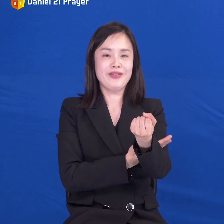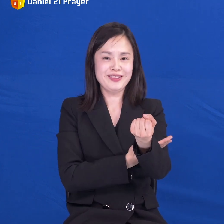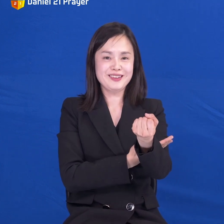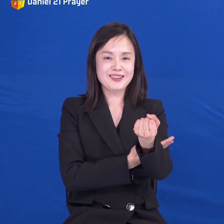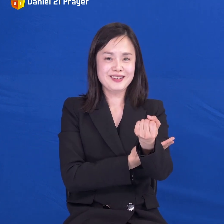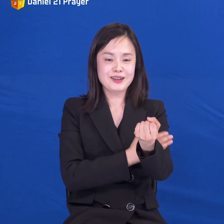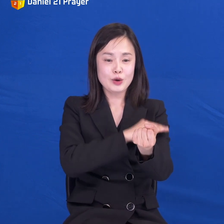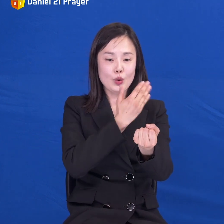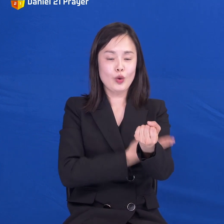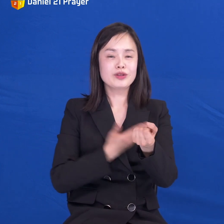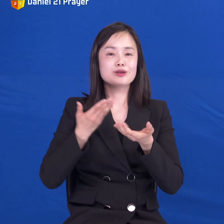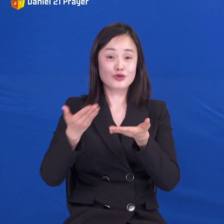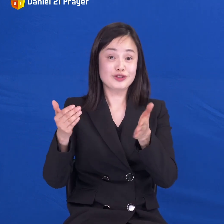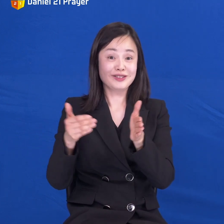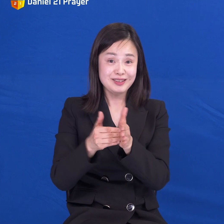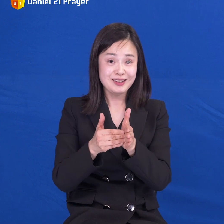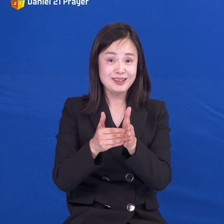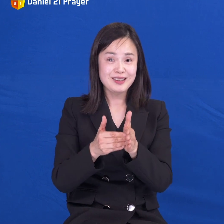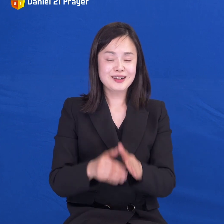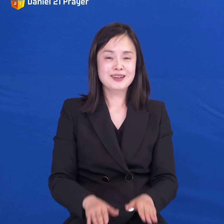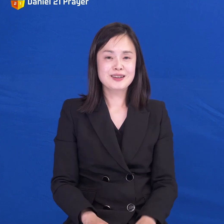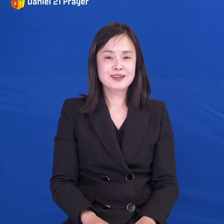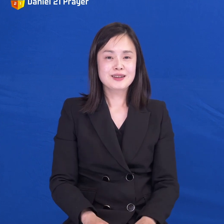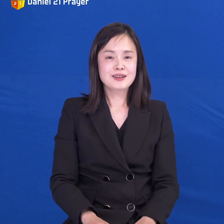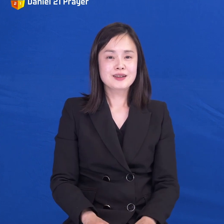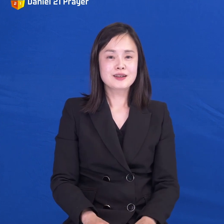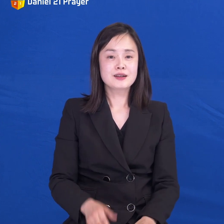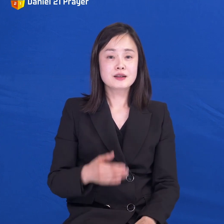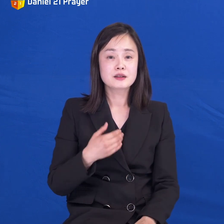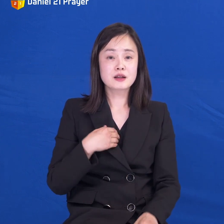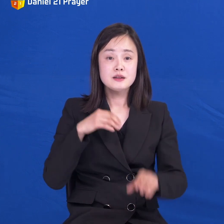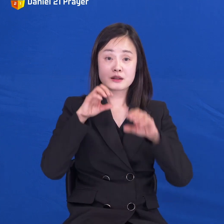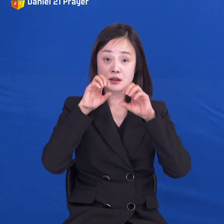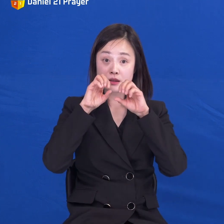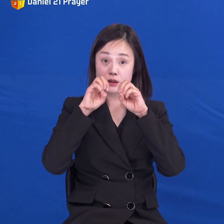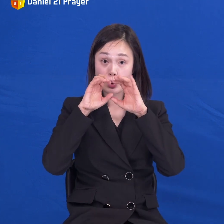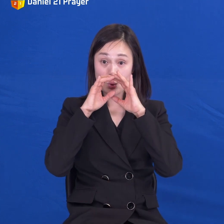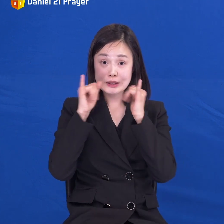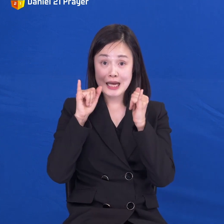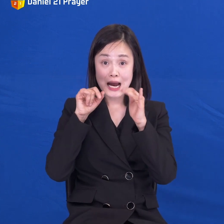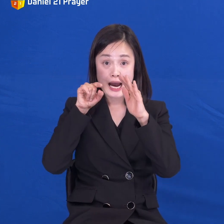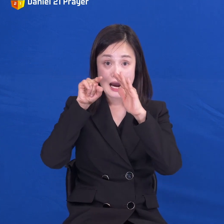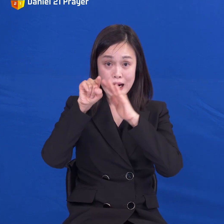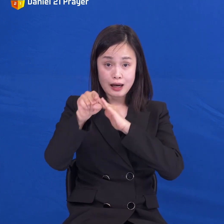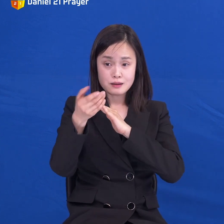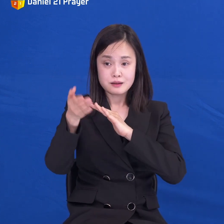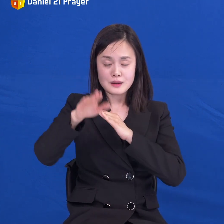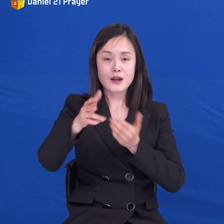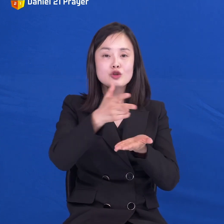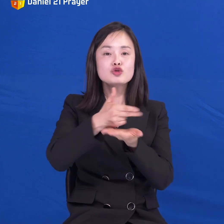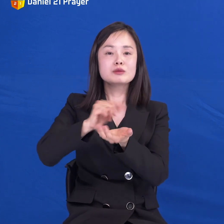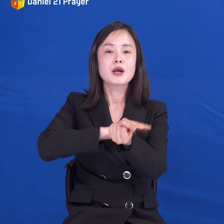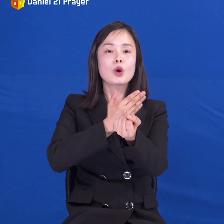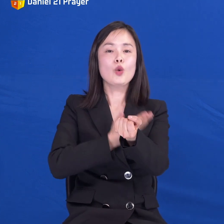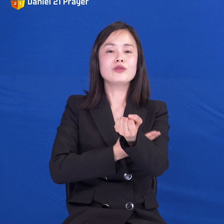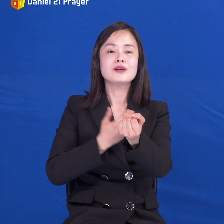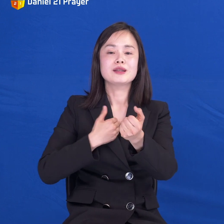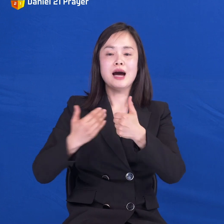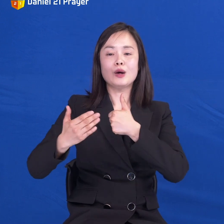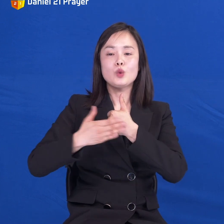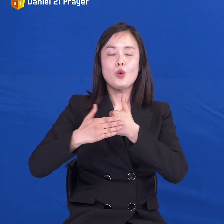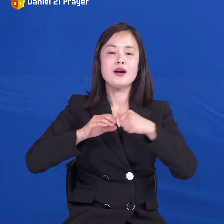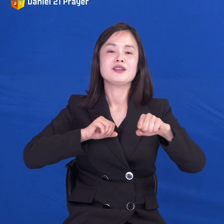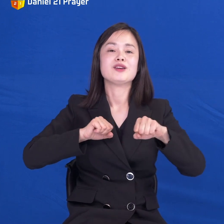거예요. 저는 선교사로 갔는데 이 주의 권능이 지금까지 역사하셨던 거예요. 권능은